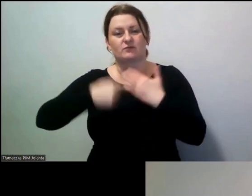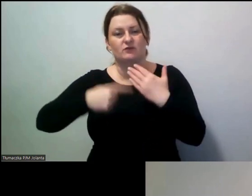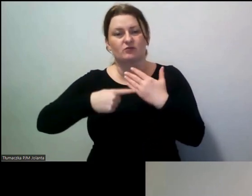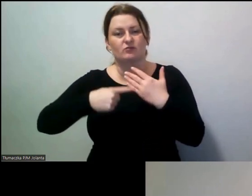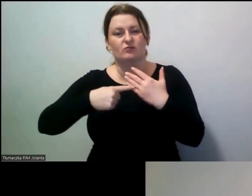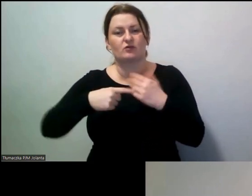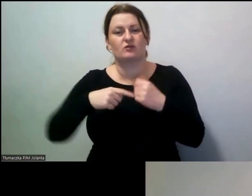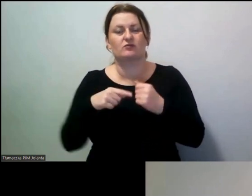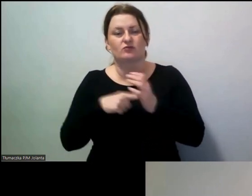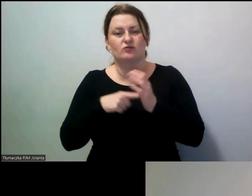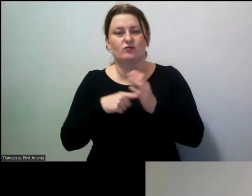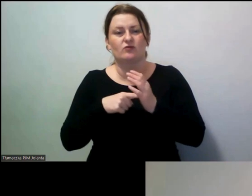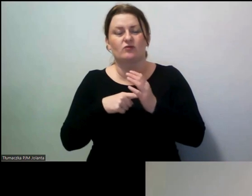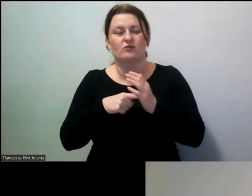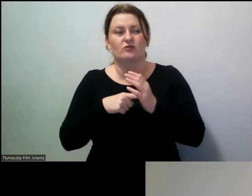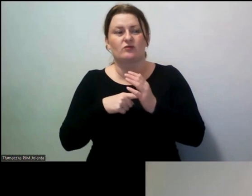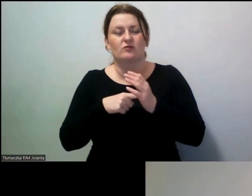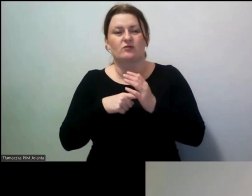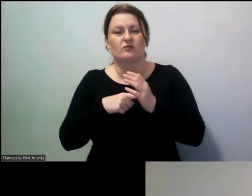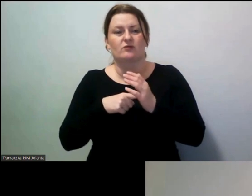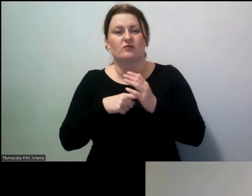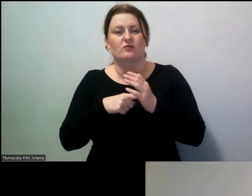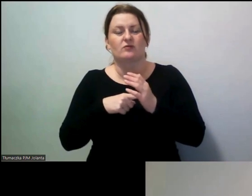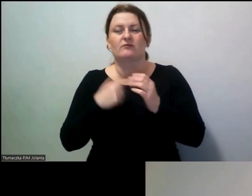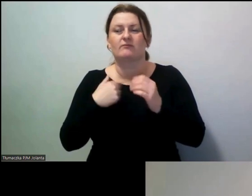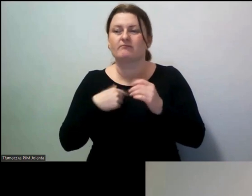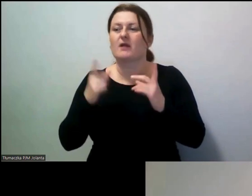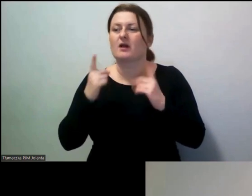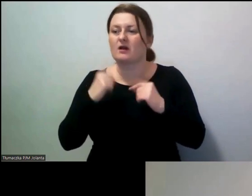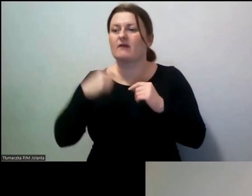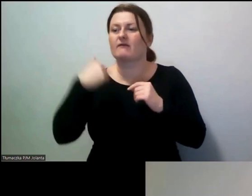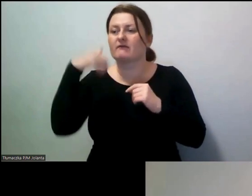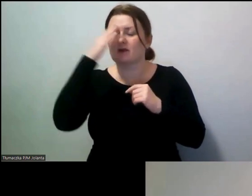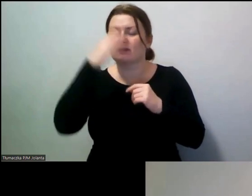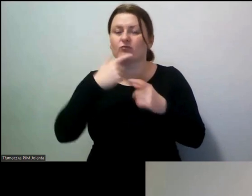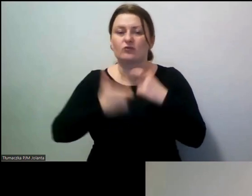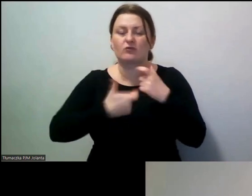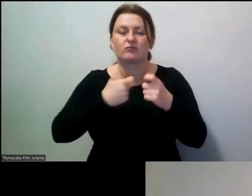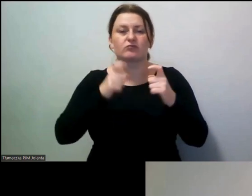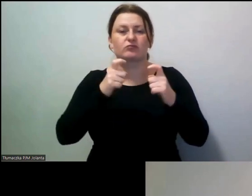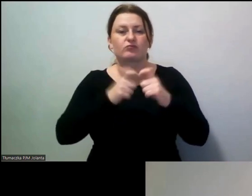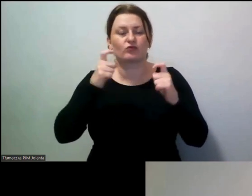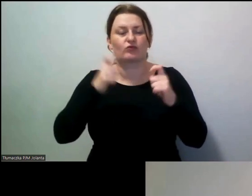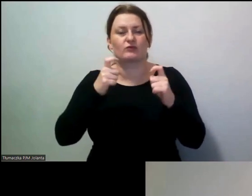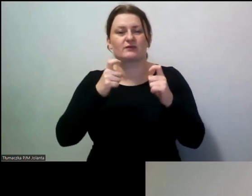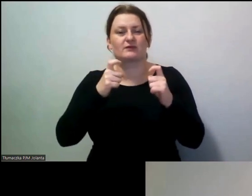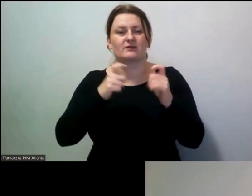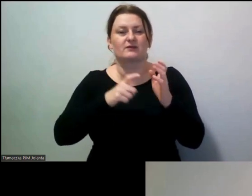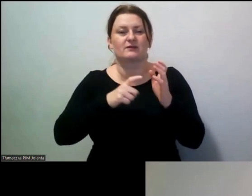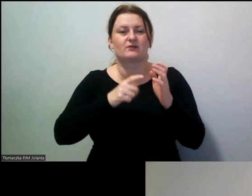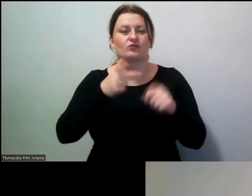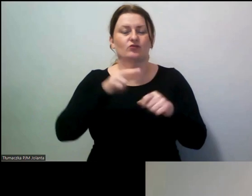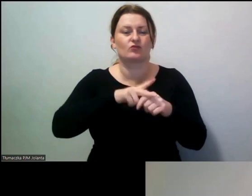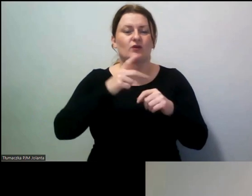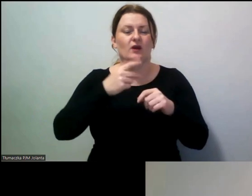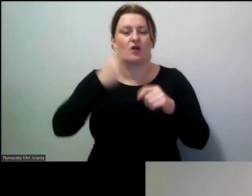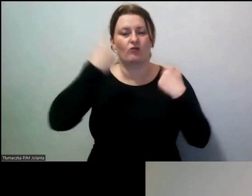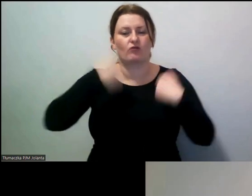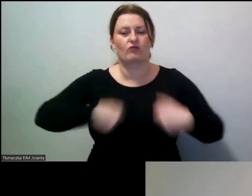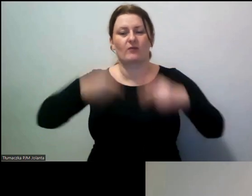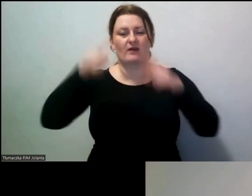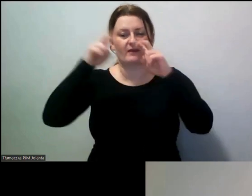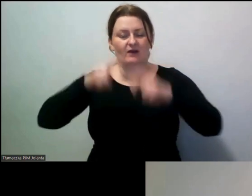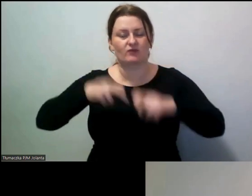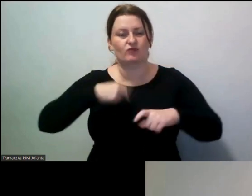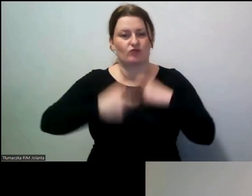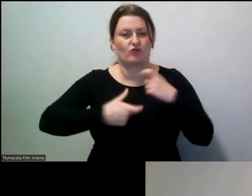przy tworzeniu tych punktów odniesienia, które diagnosta generuje sobie